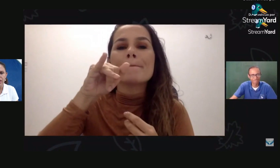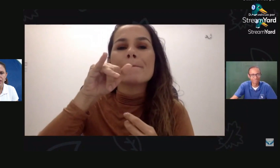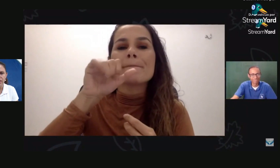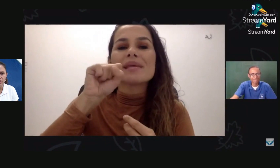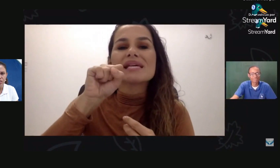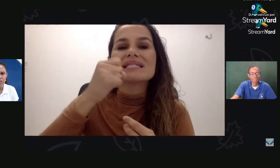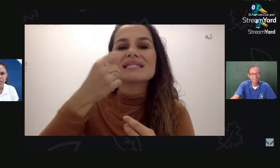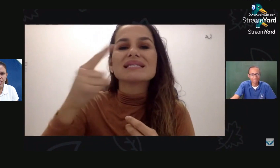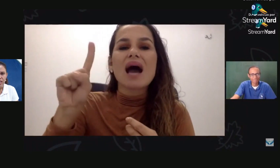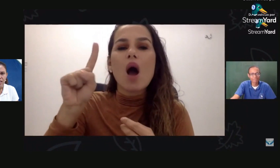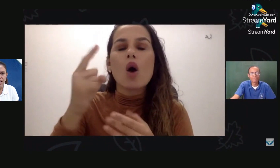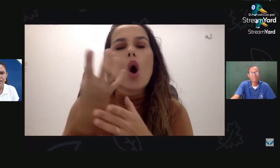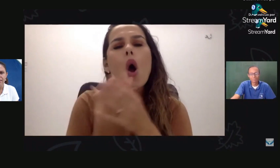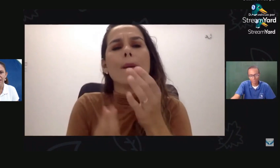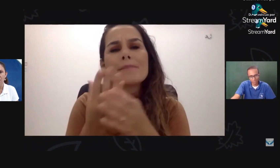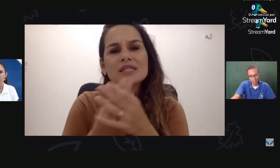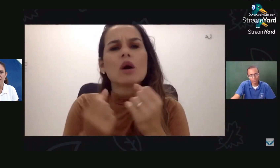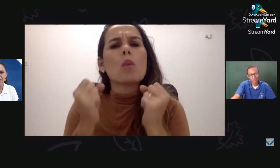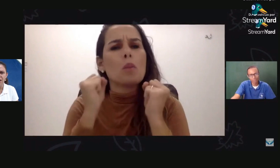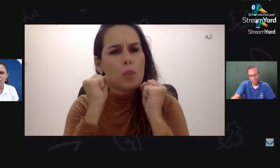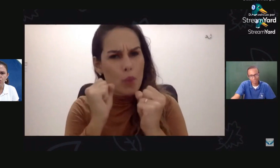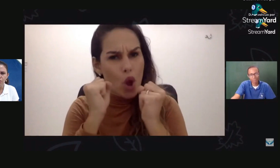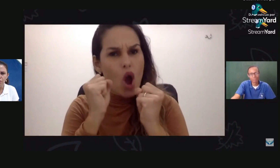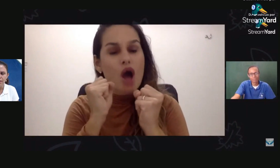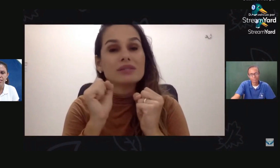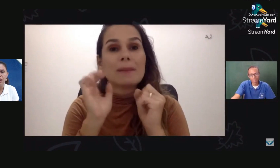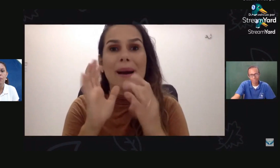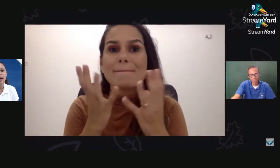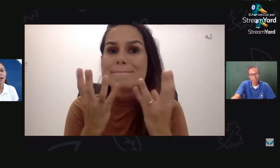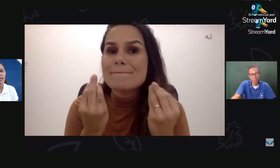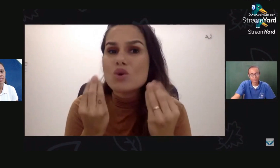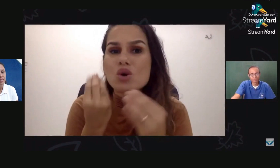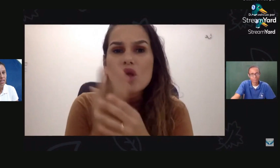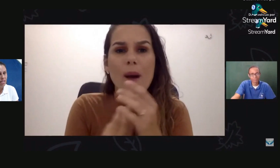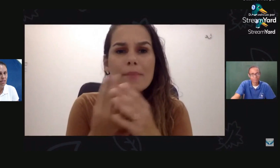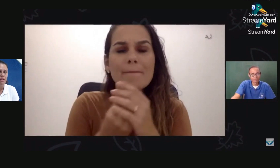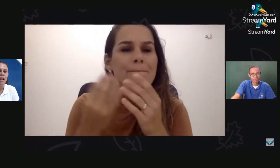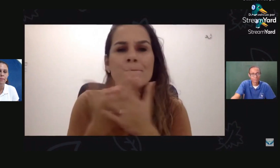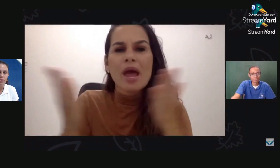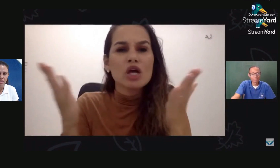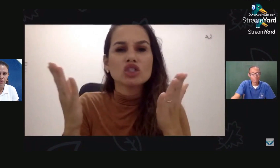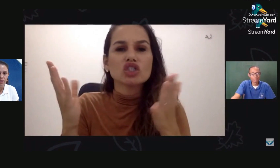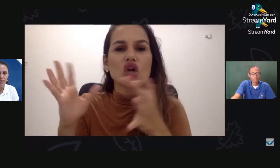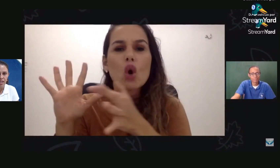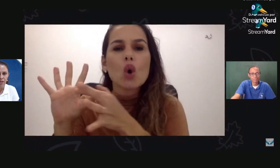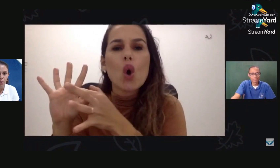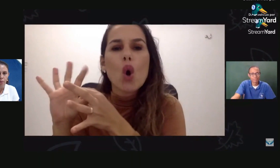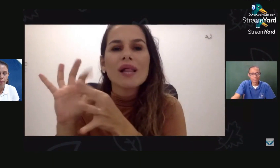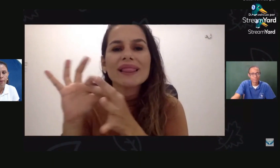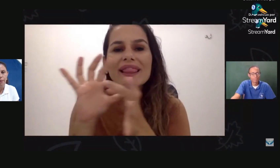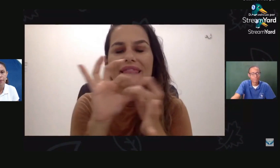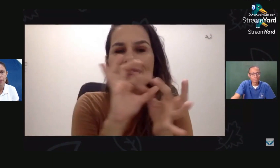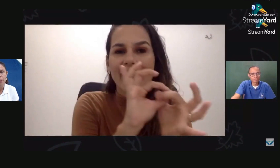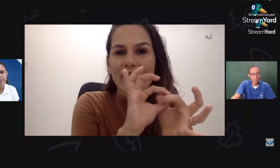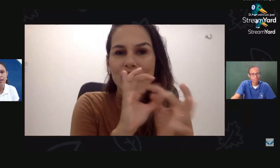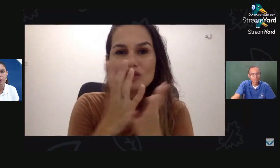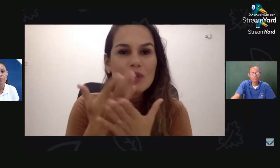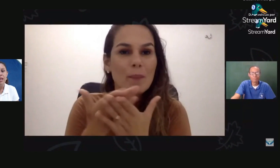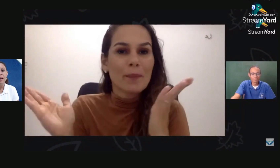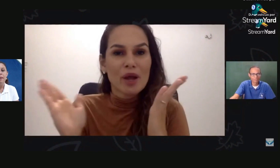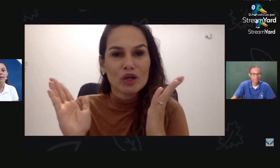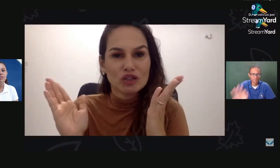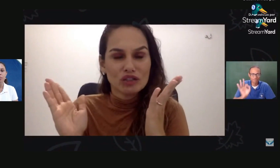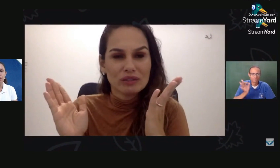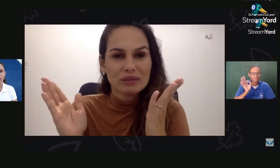espaço gigante, ter omissão de informação, sim, é possível que tenha